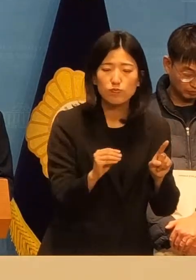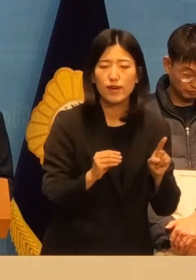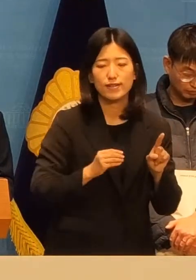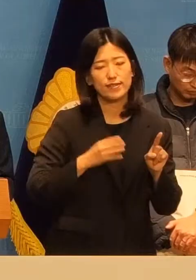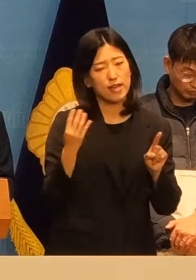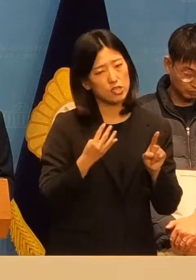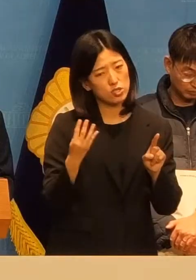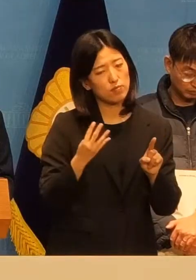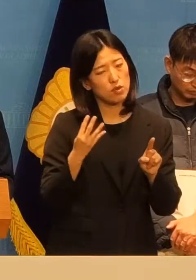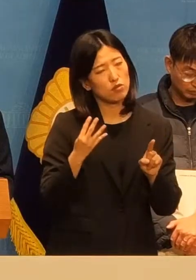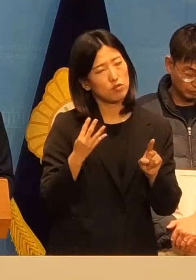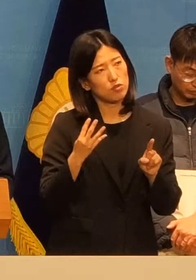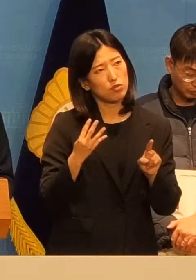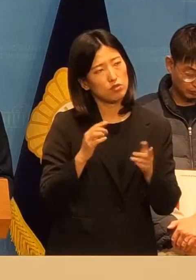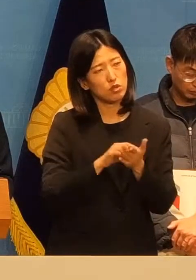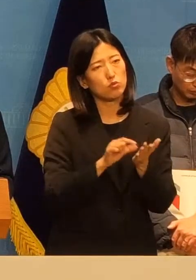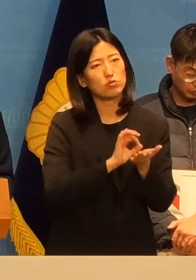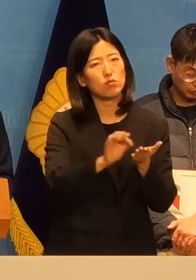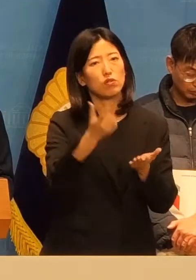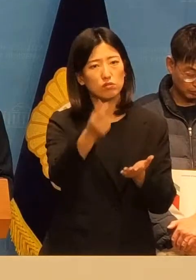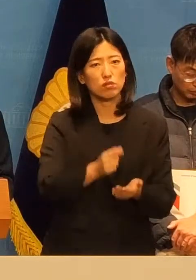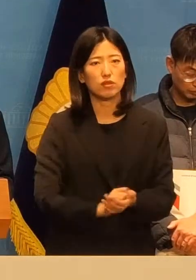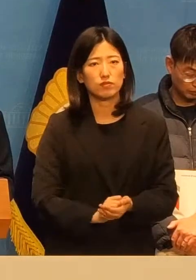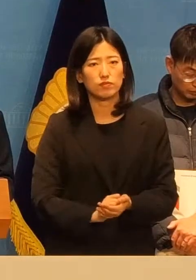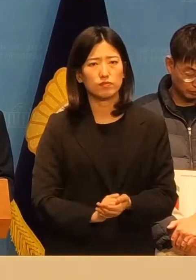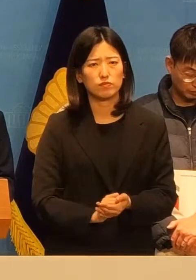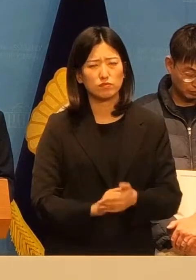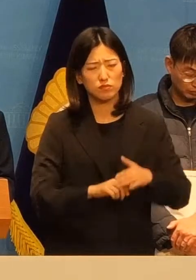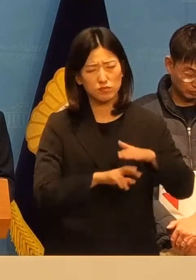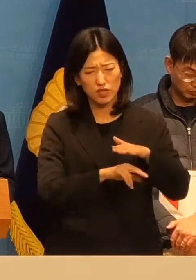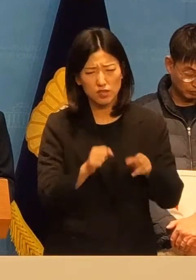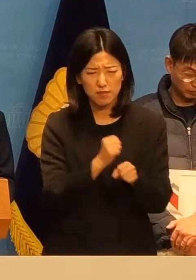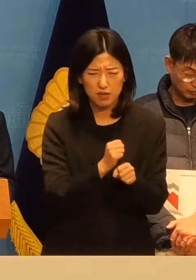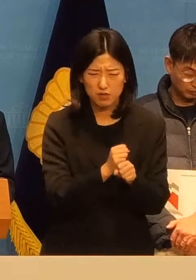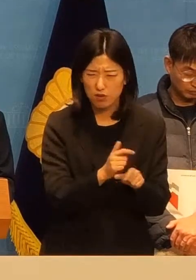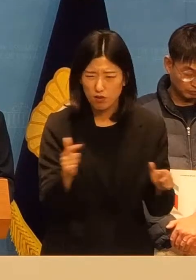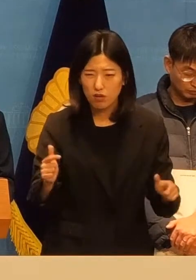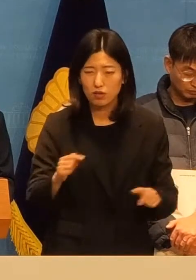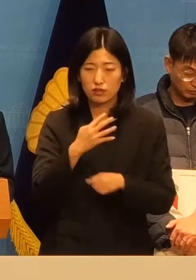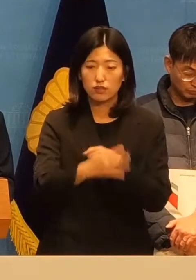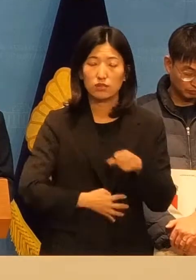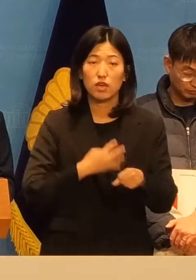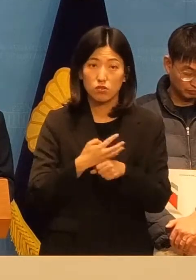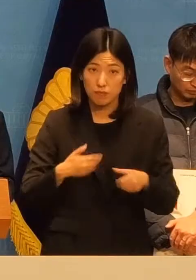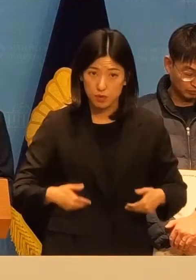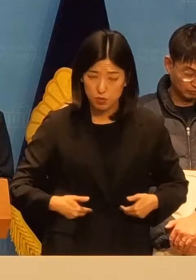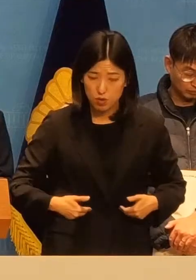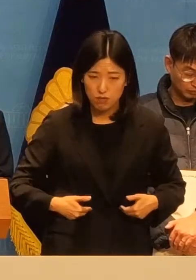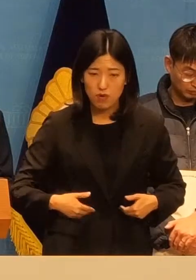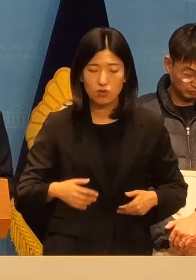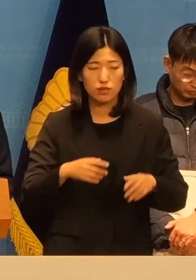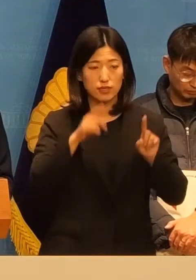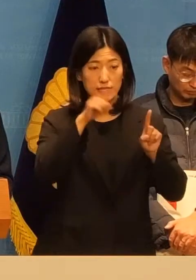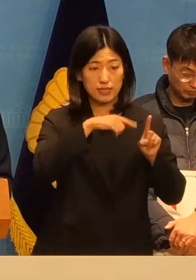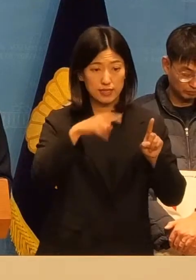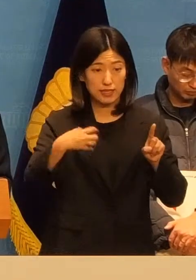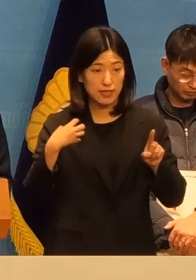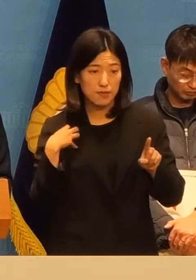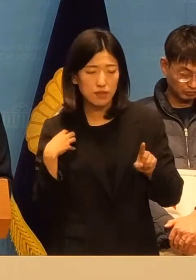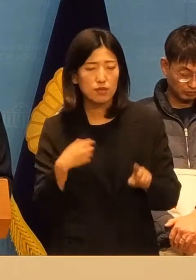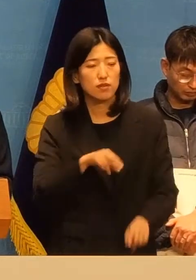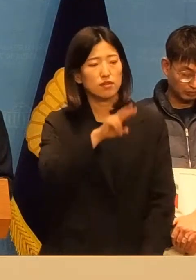4천 원이고 차량 제작과 운행에 4년이 걸린다고 하니 4년을 분담한다면 1인당